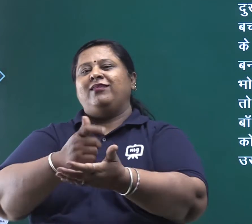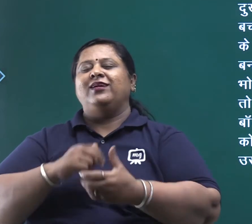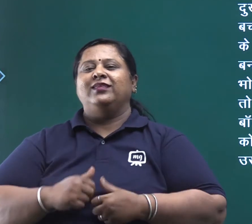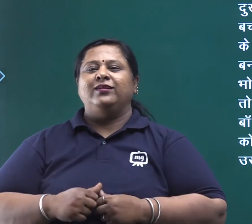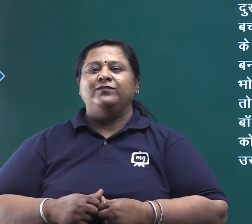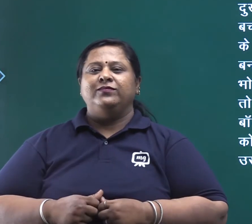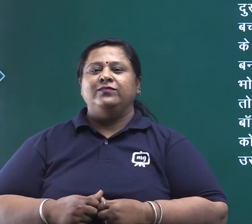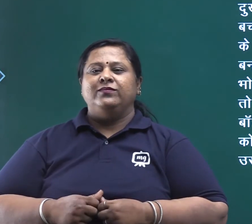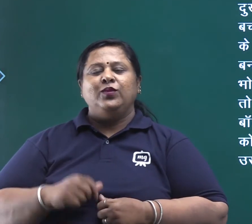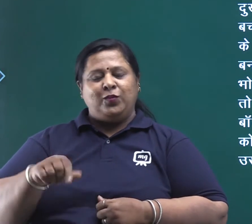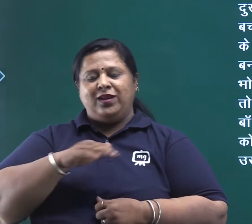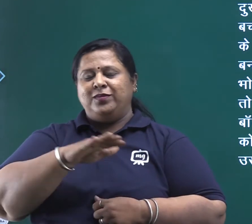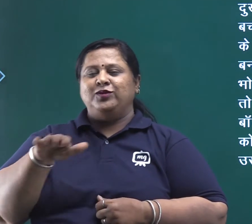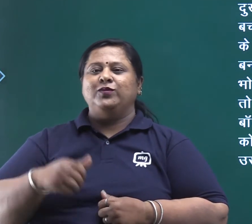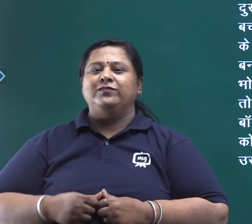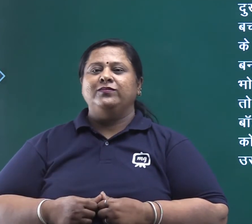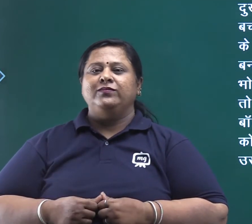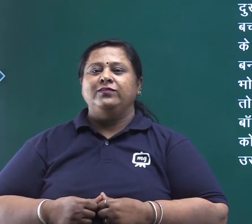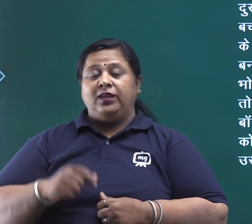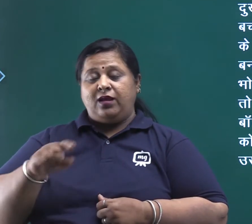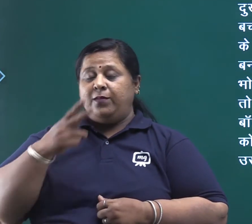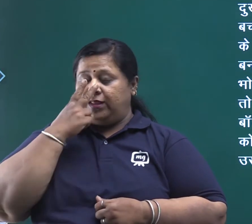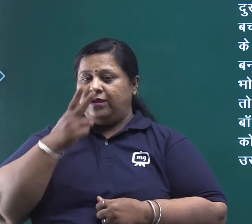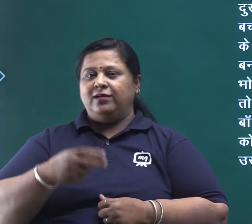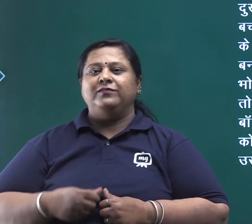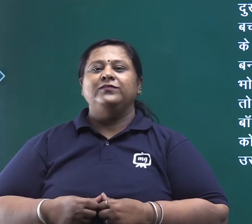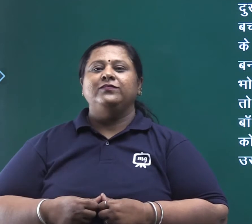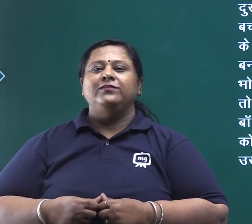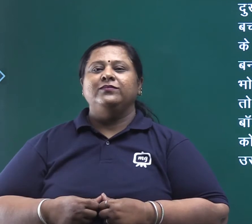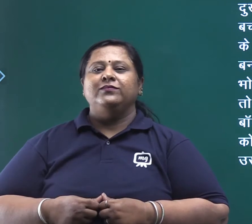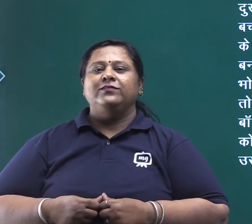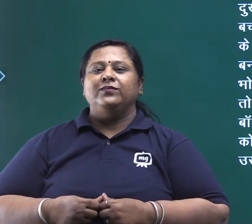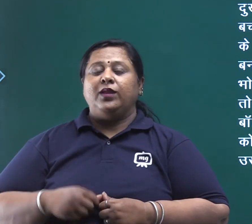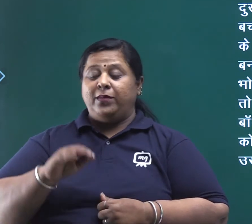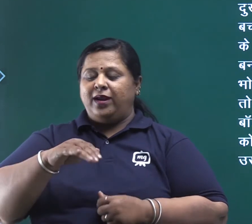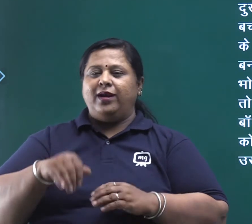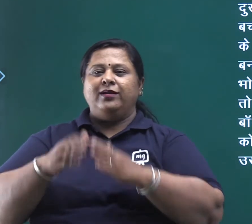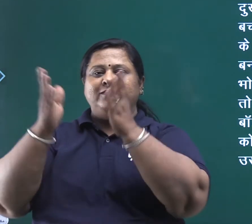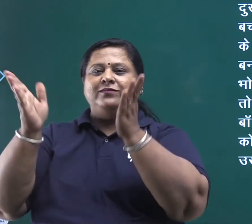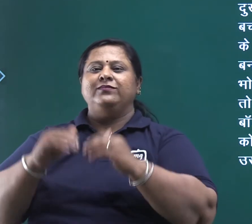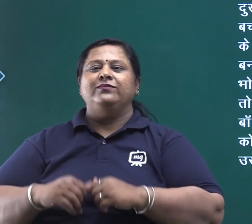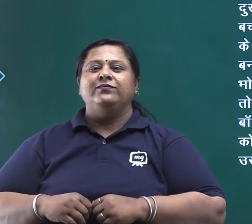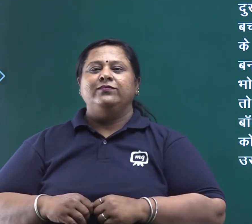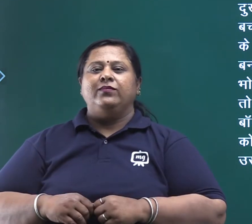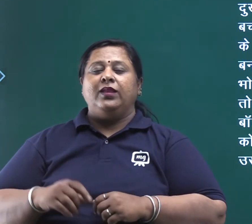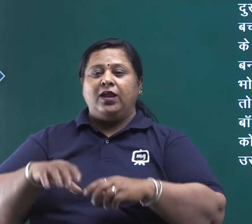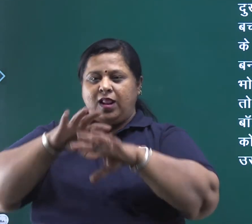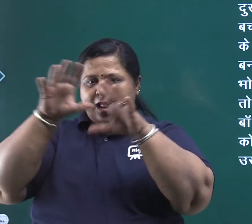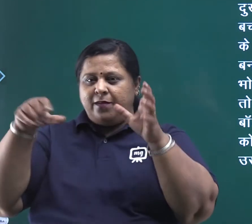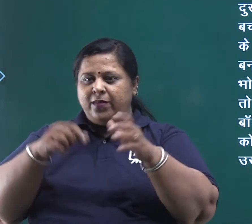हैं। तो प्यारे बच्चों, यहाँ हमने देखा कि पेड़,